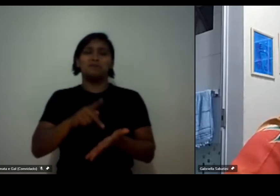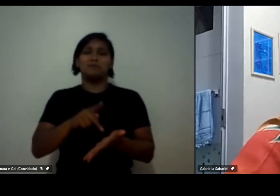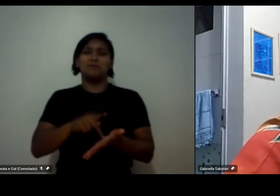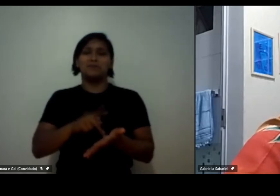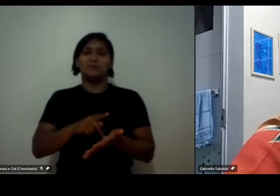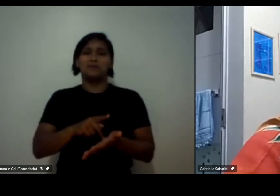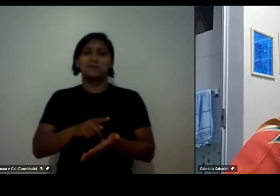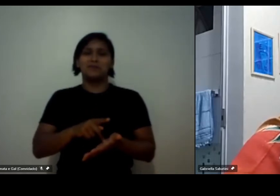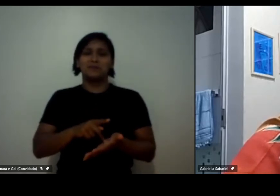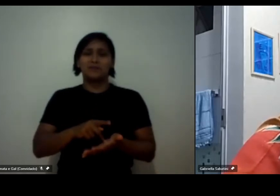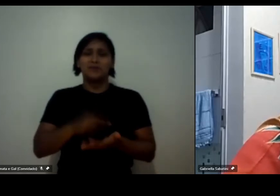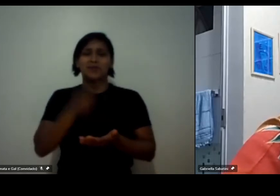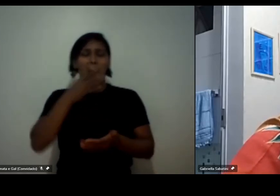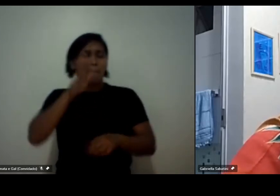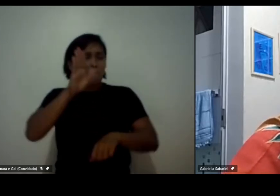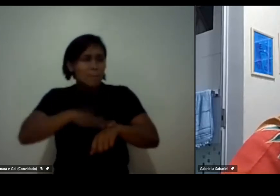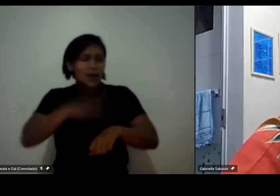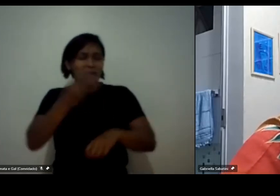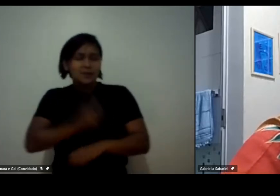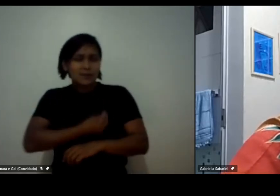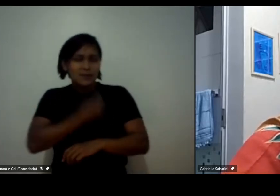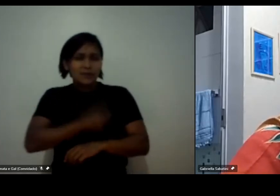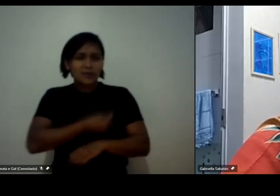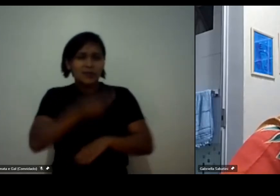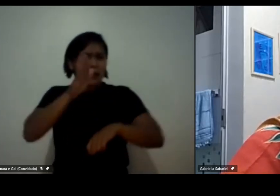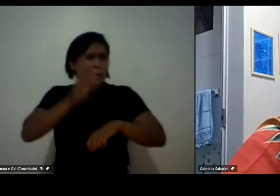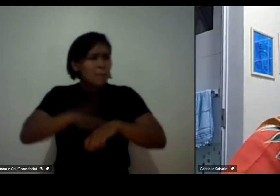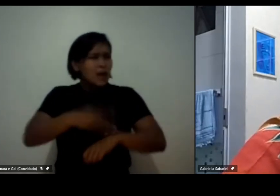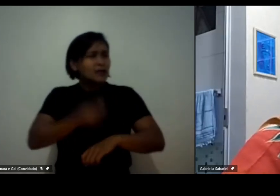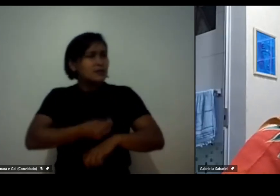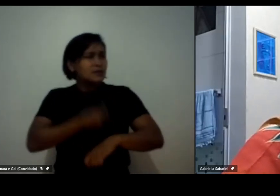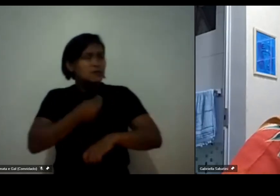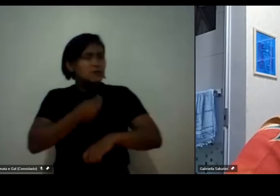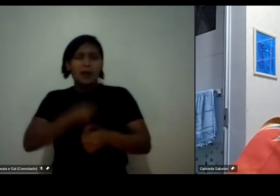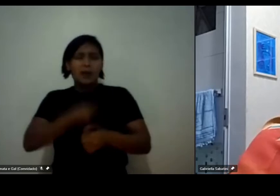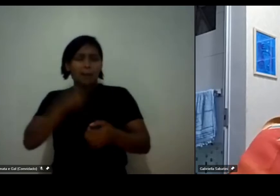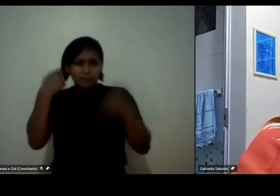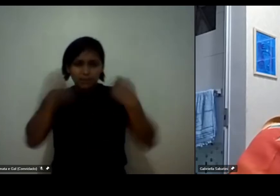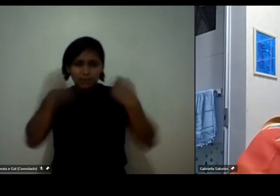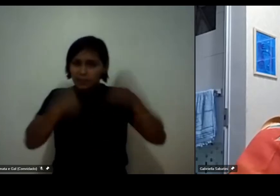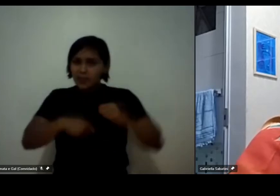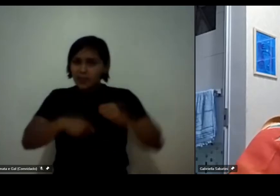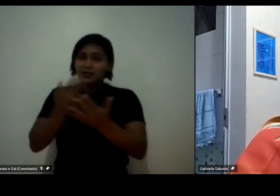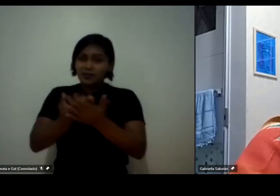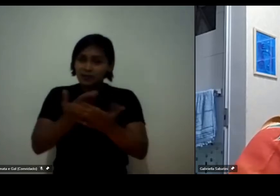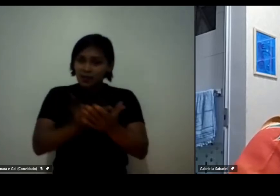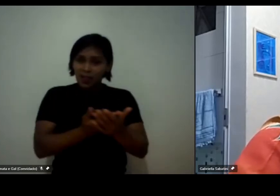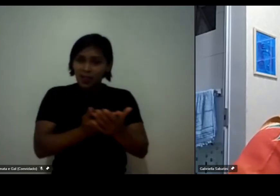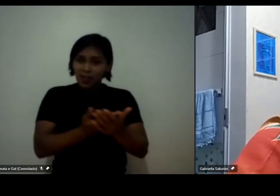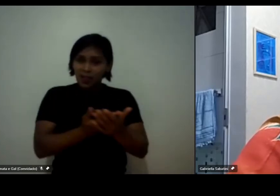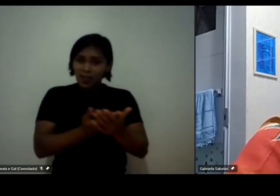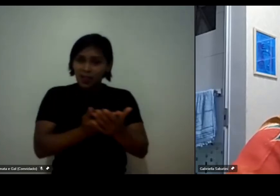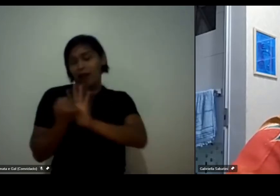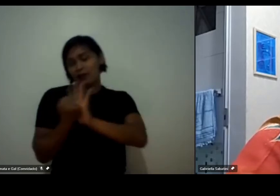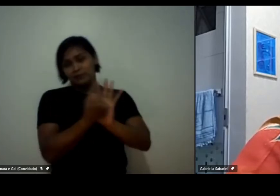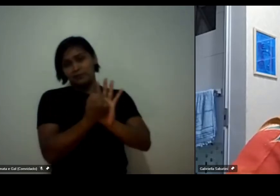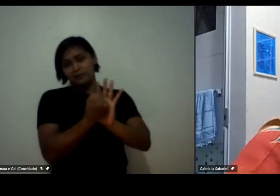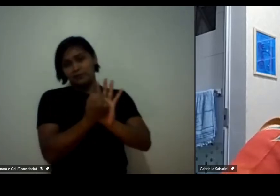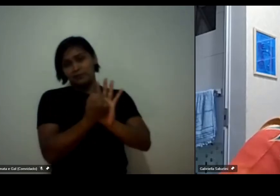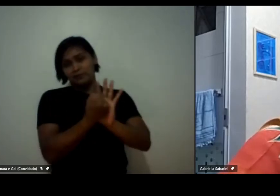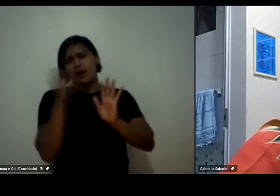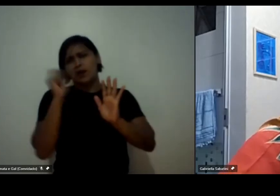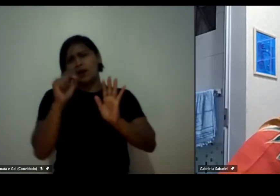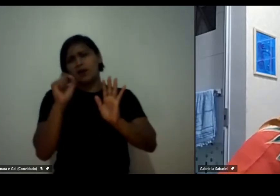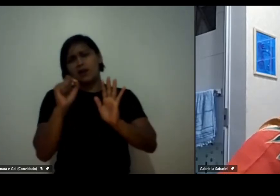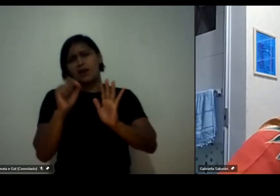exposta. E quanto mais se vive, parece mais fundamental e frágil a intenção emblemática. Quem é aclamado